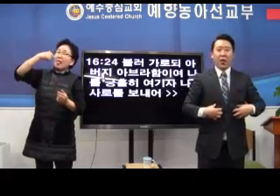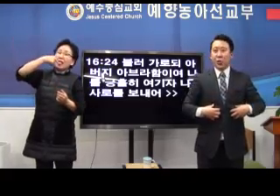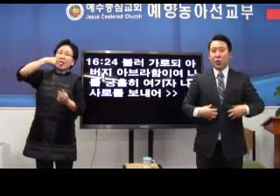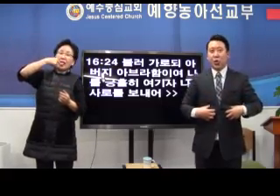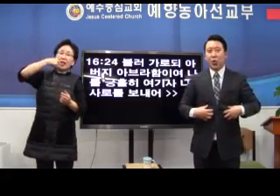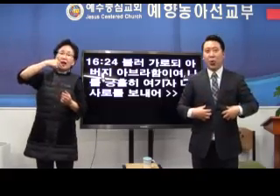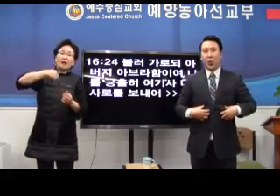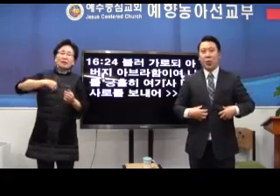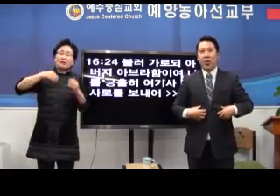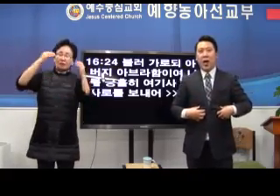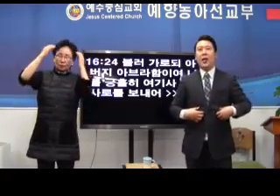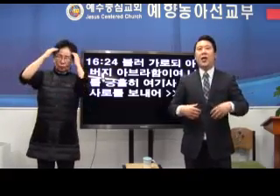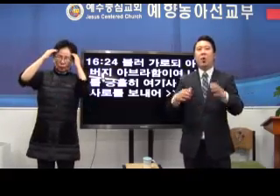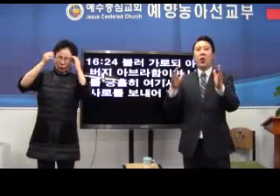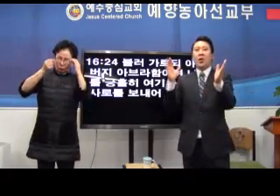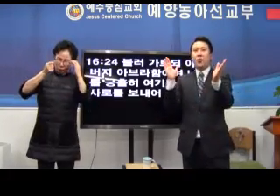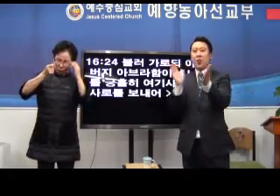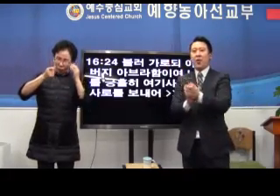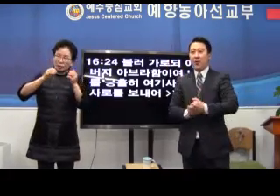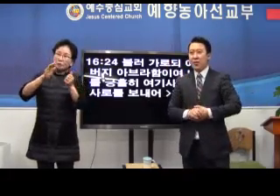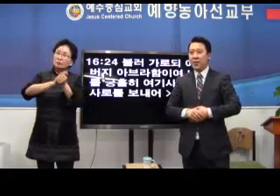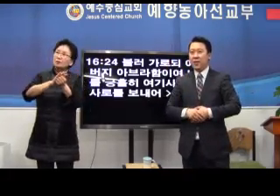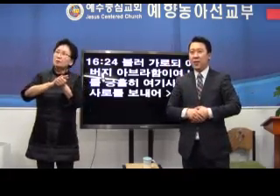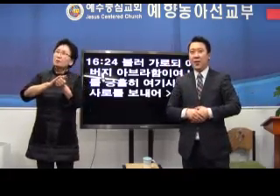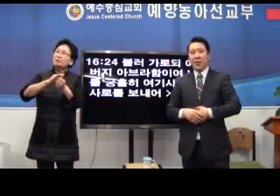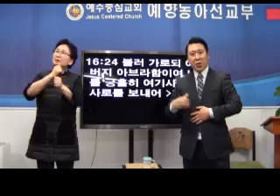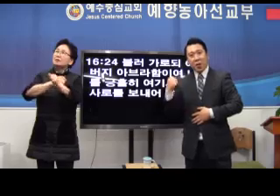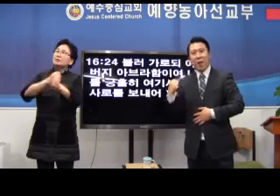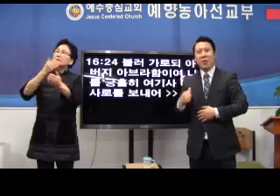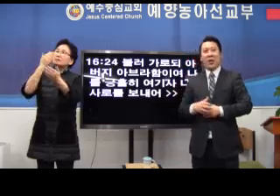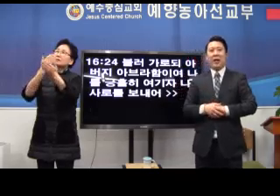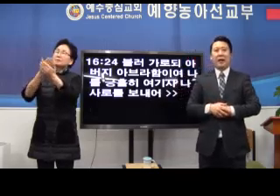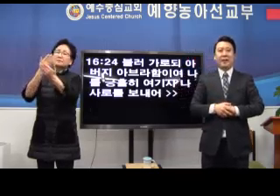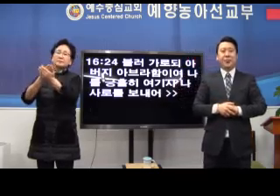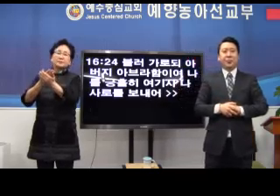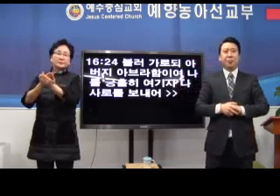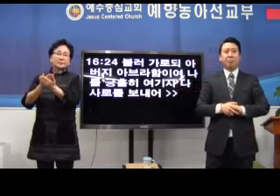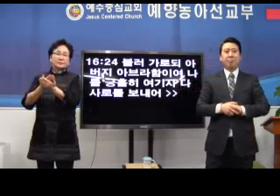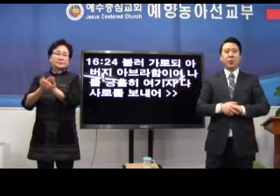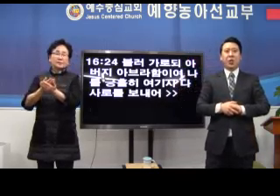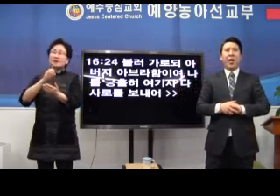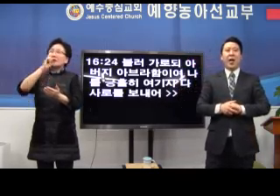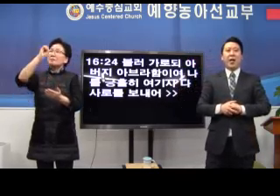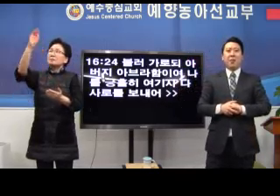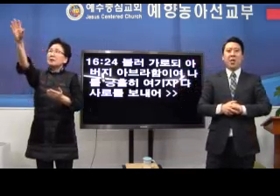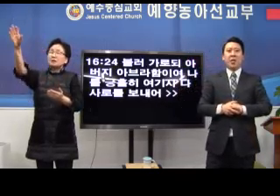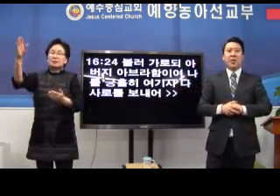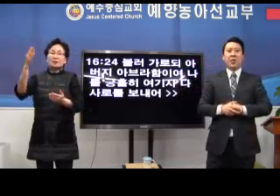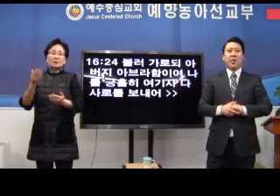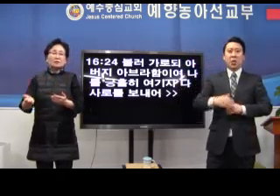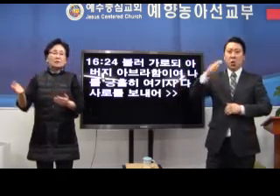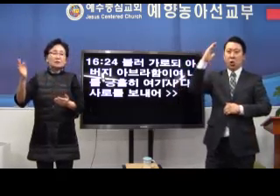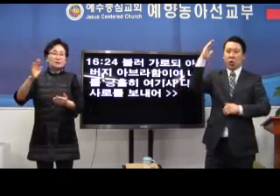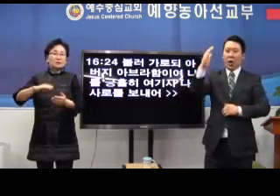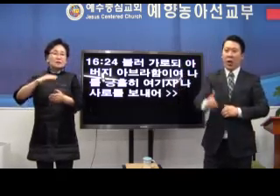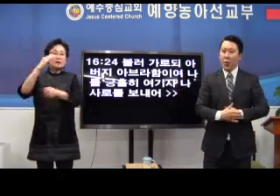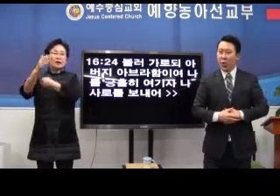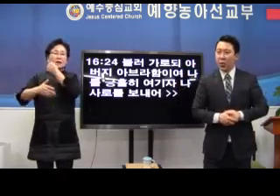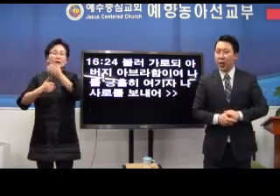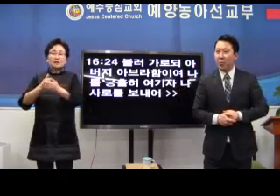위로받을 수 있도록 하나님 허락해 주세요. 이렇게 말합니다. 그런데 하나님이 단호히